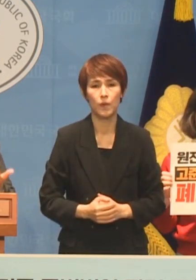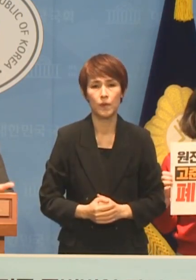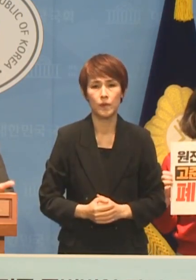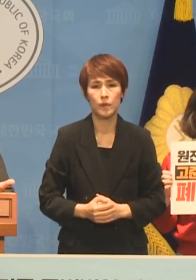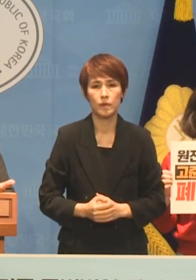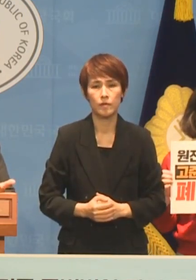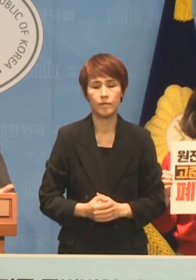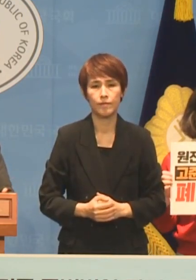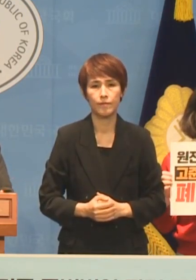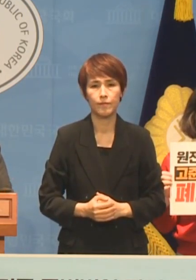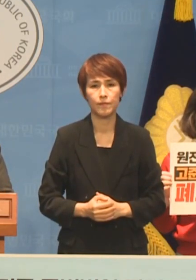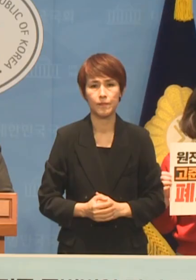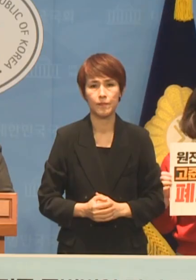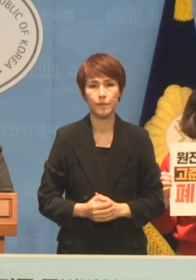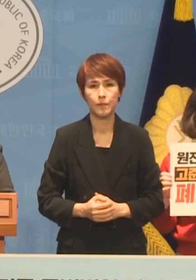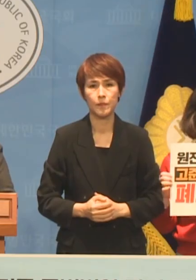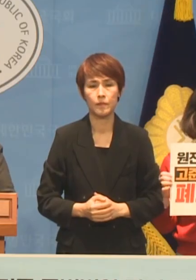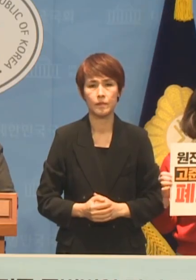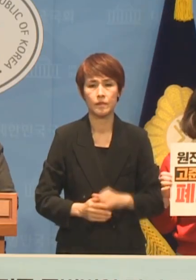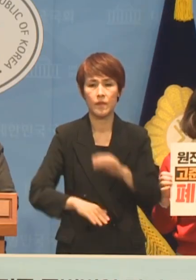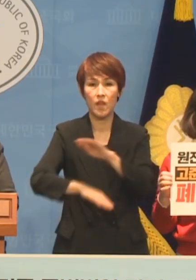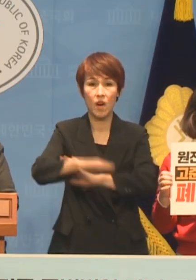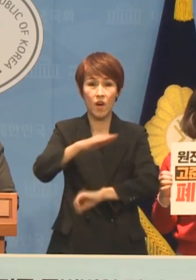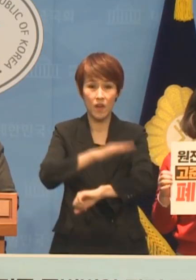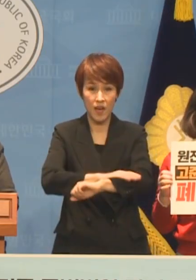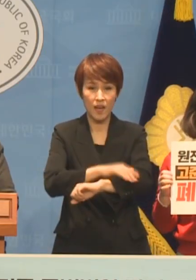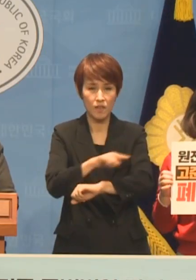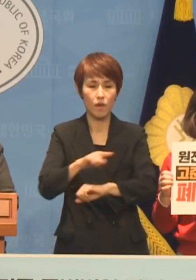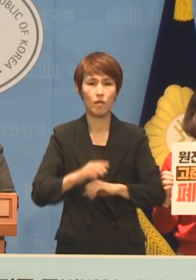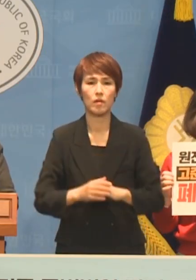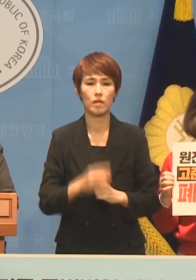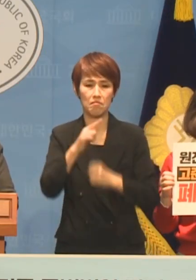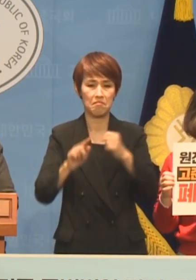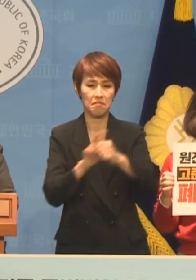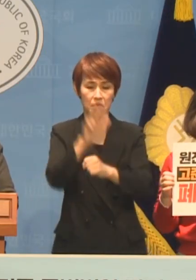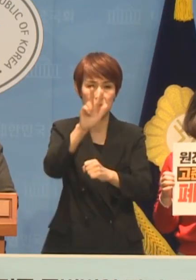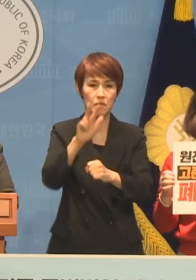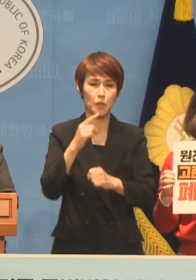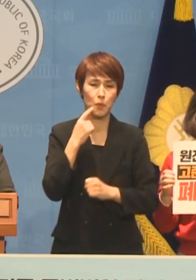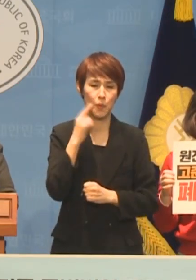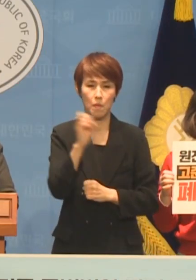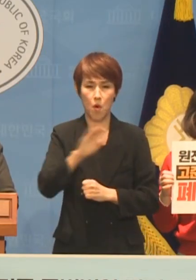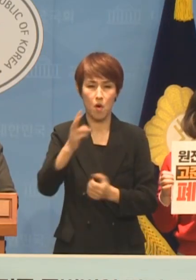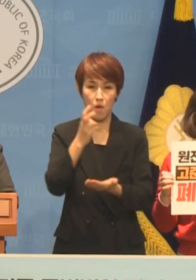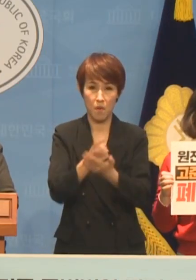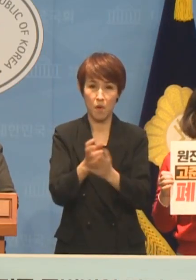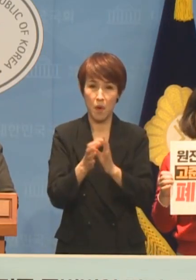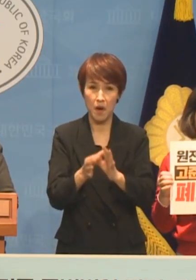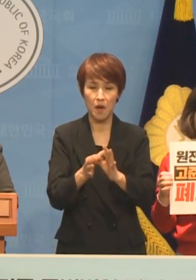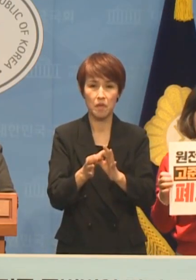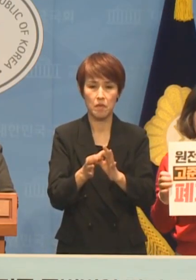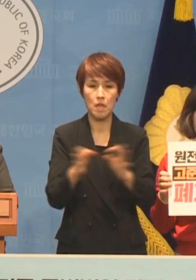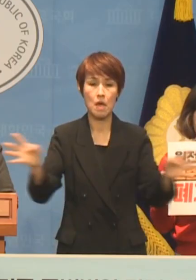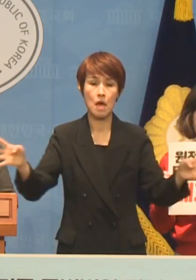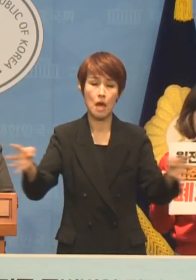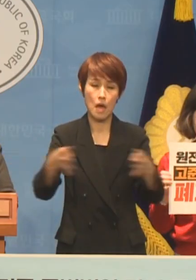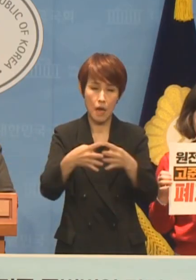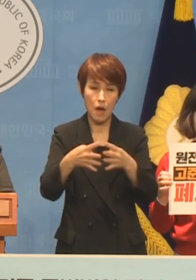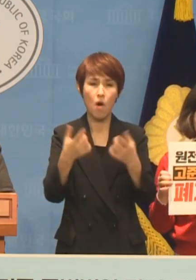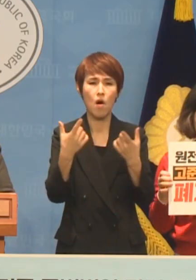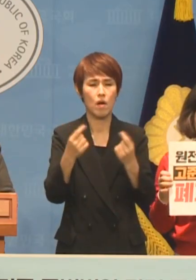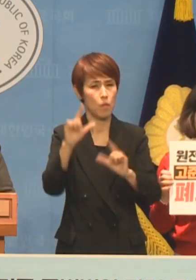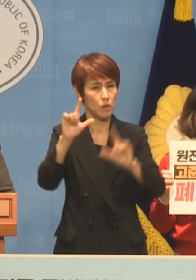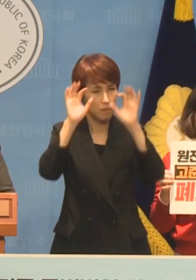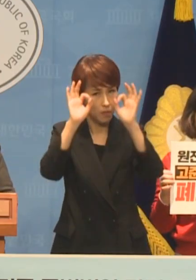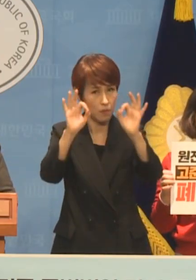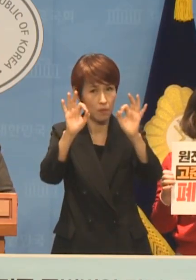현재 드러나기로는 여야 고준위 특별법에 대한 쟁점이 없는 것처럼 법안만 보면 거의 합의가 이루어진 것처럼